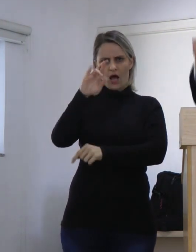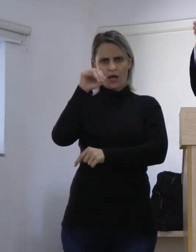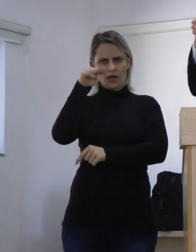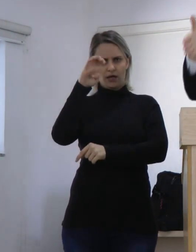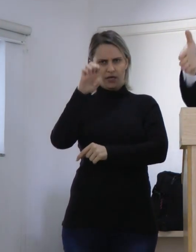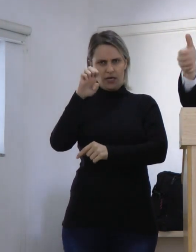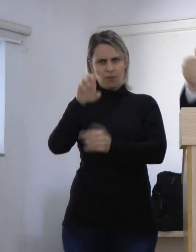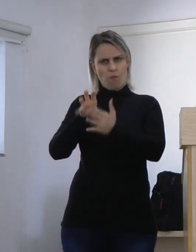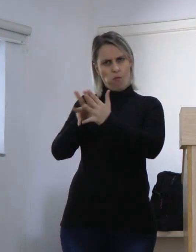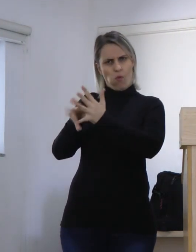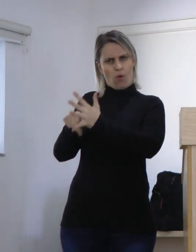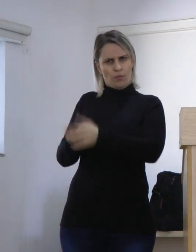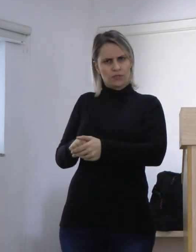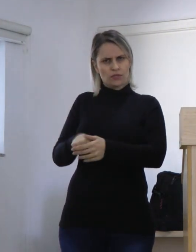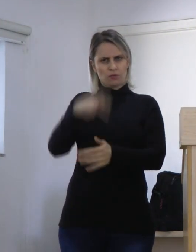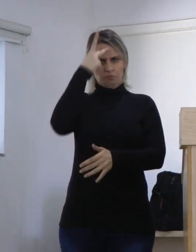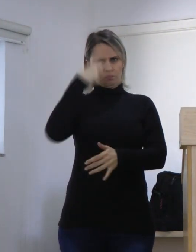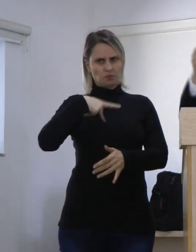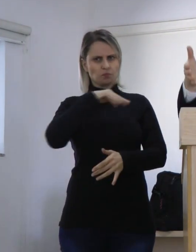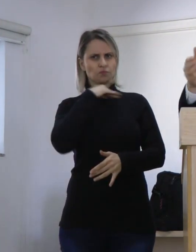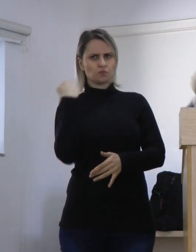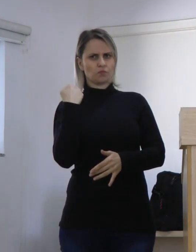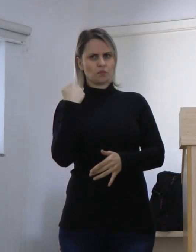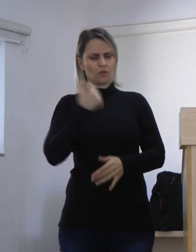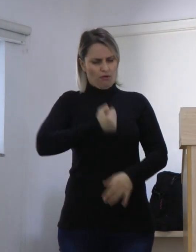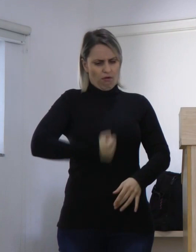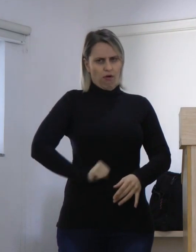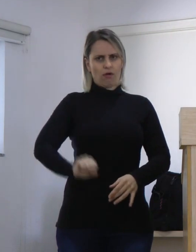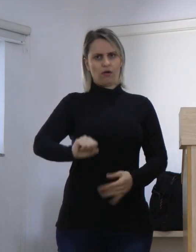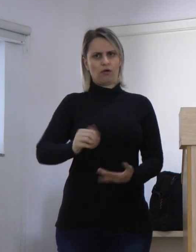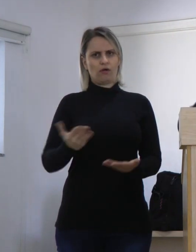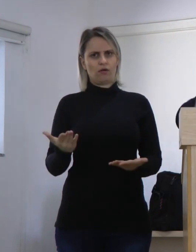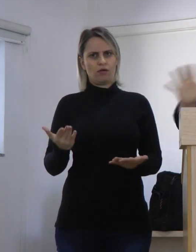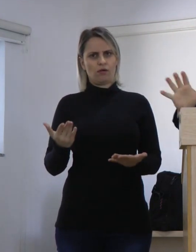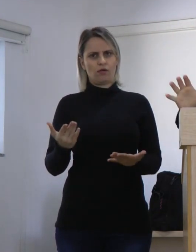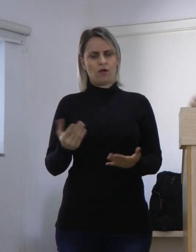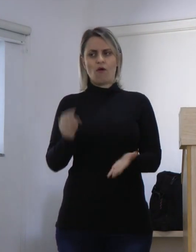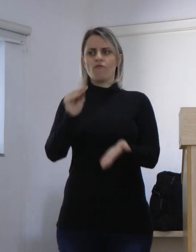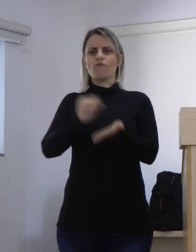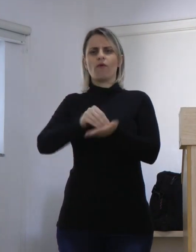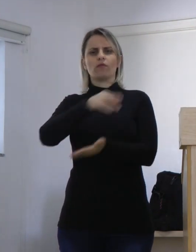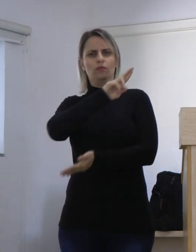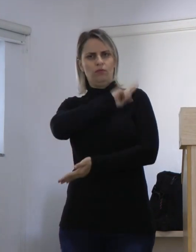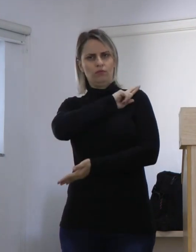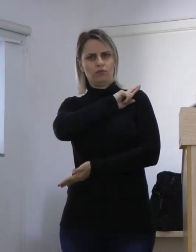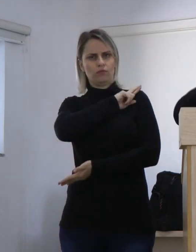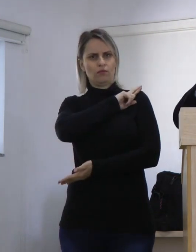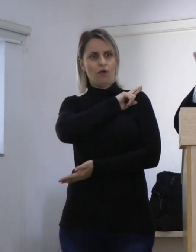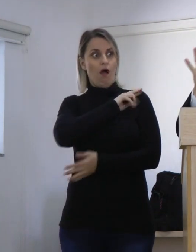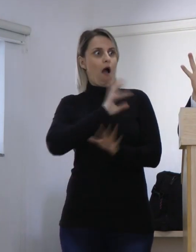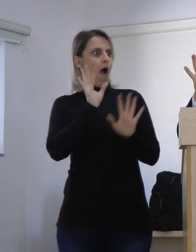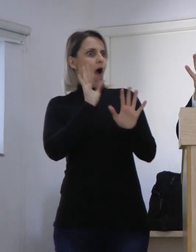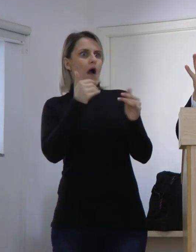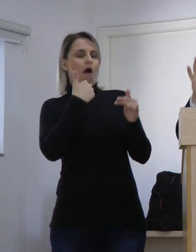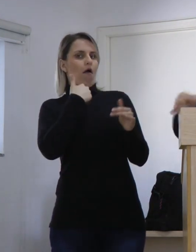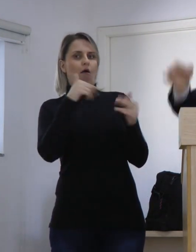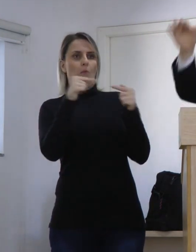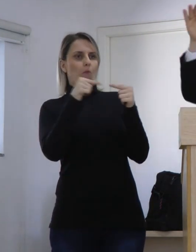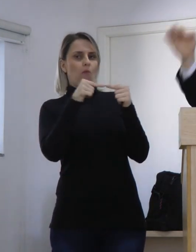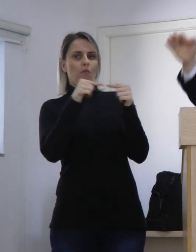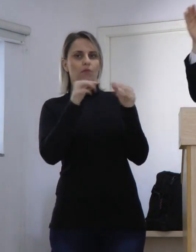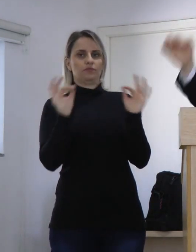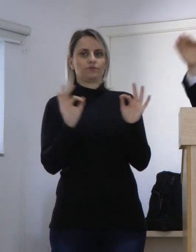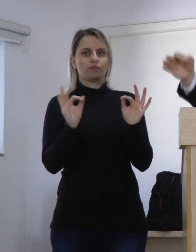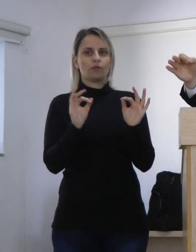Você concorda com o suicídio? Com o aborto? Com a irresponsabilidade? Não, não concordo. Então